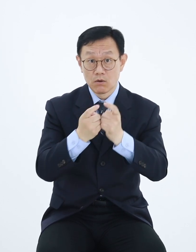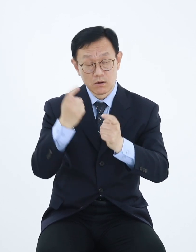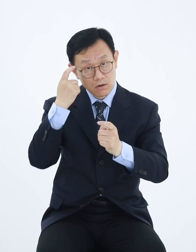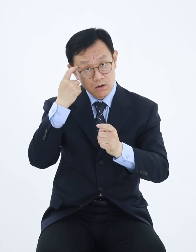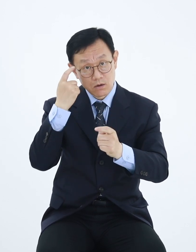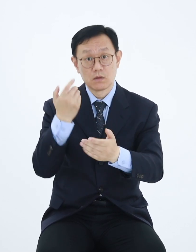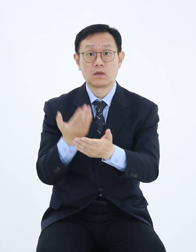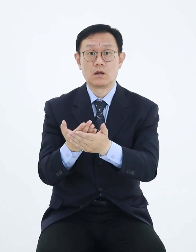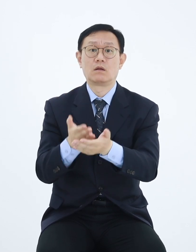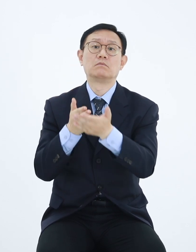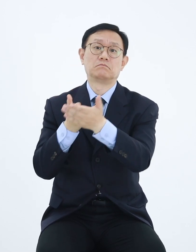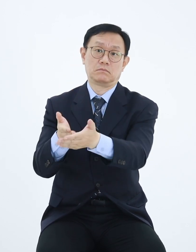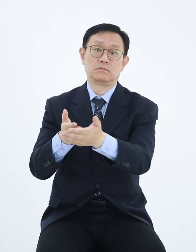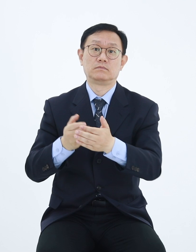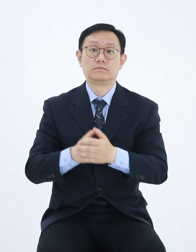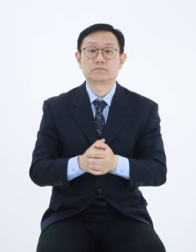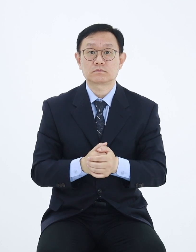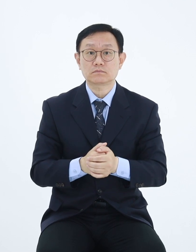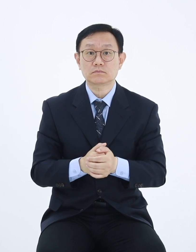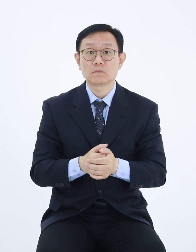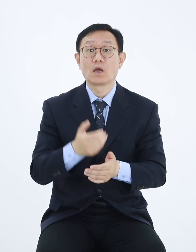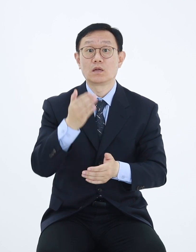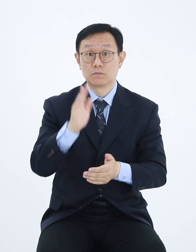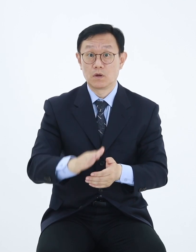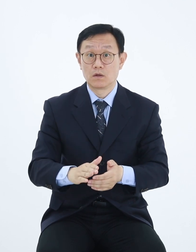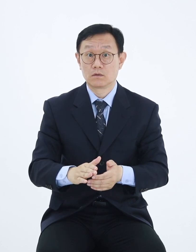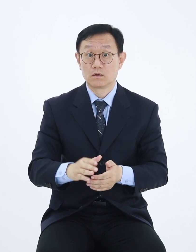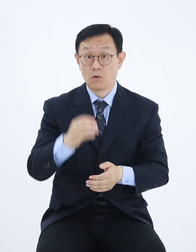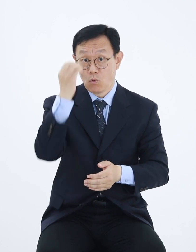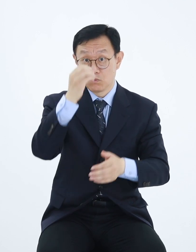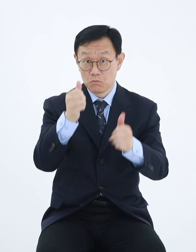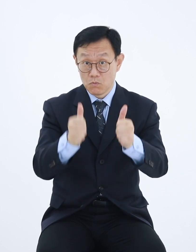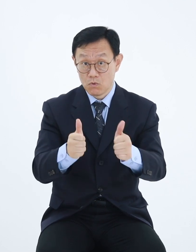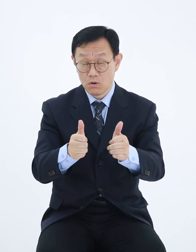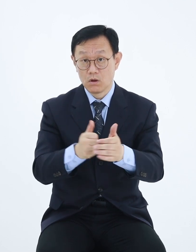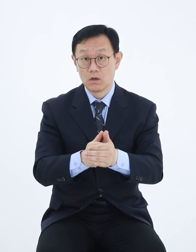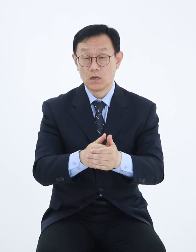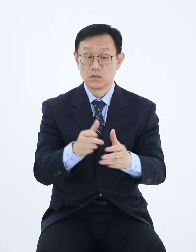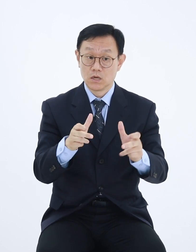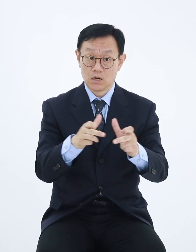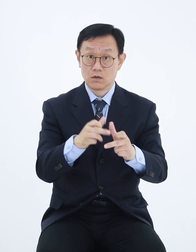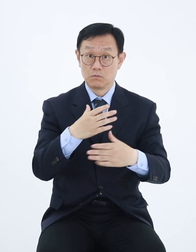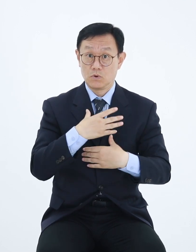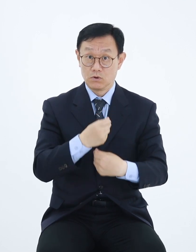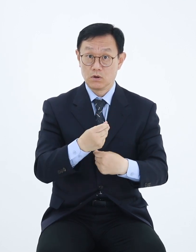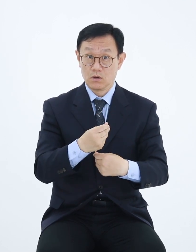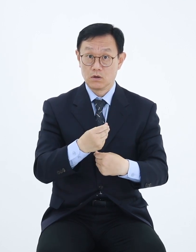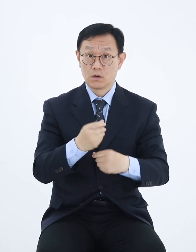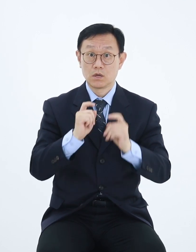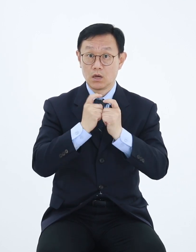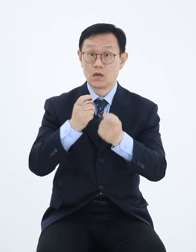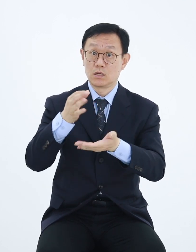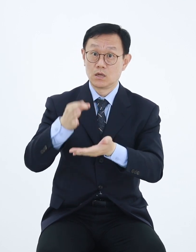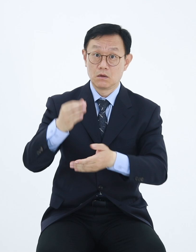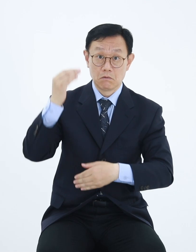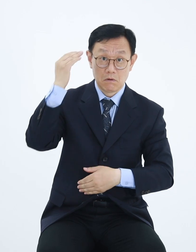요청했습니다 하지만 법원은 장애인을 위한 편의가 개인의 재산권에 대한 간섭을 정당화할 수